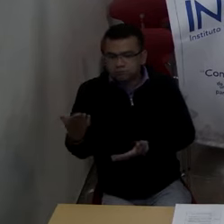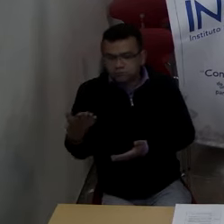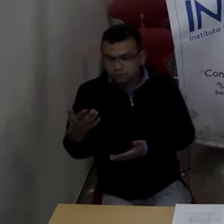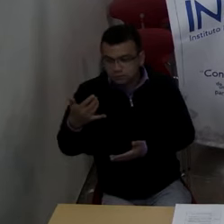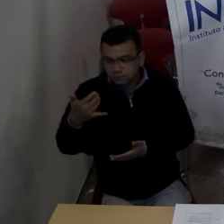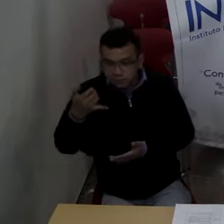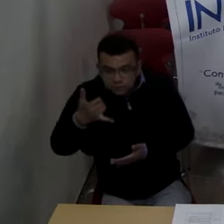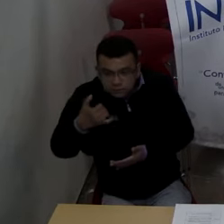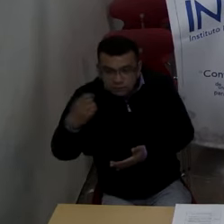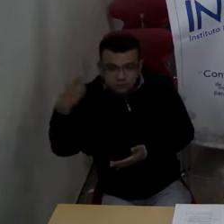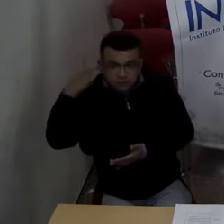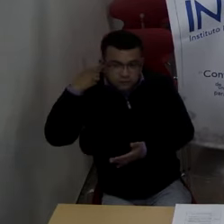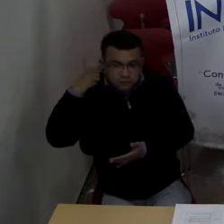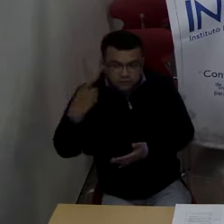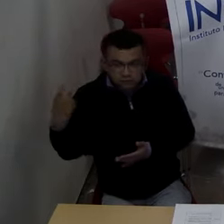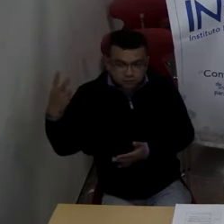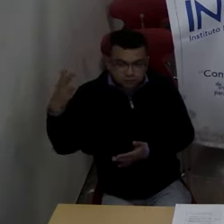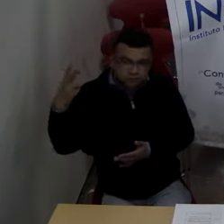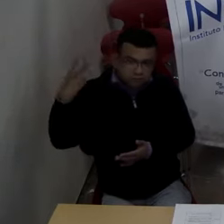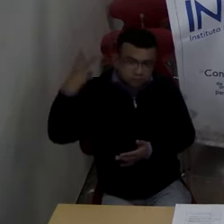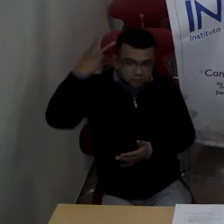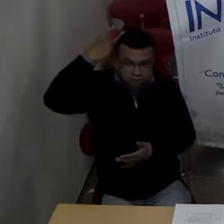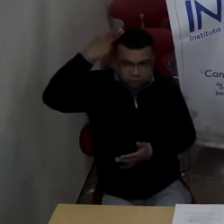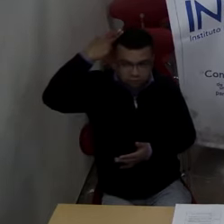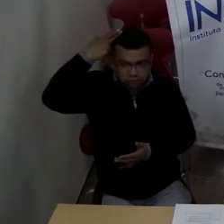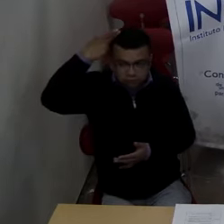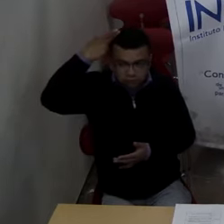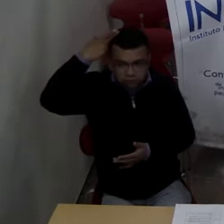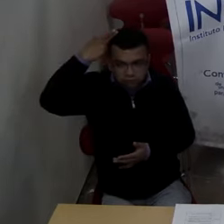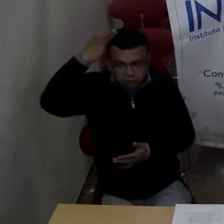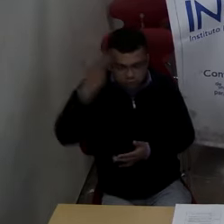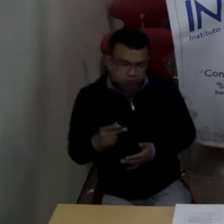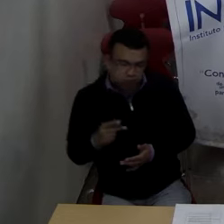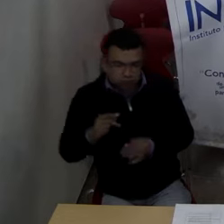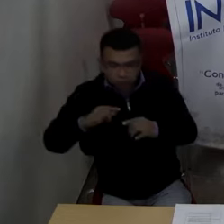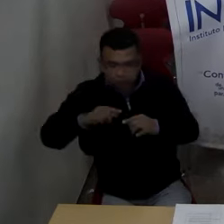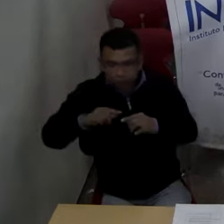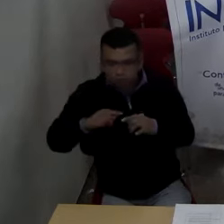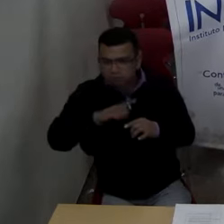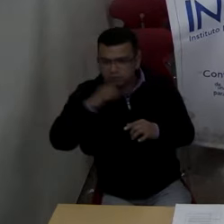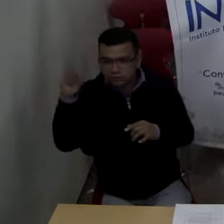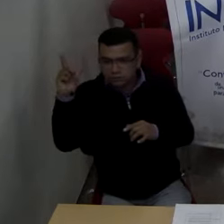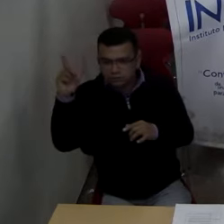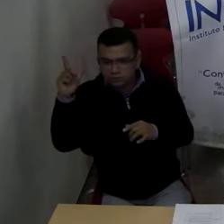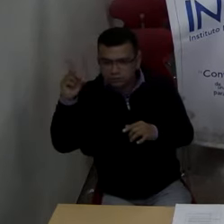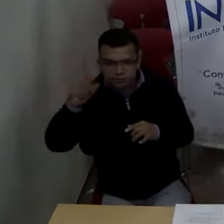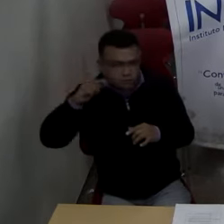los palillos, los copitos, no deben introducirse